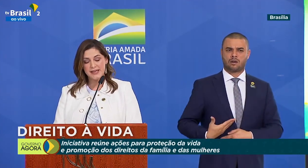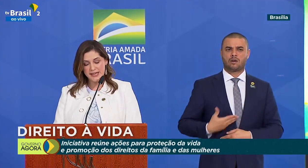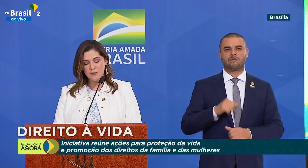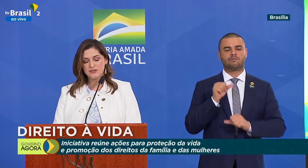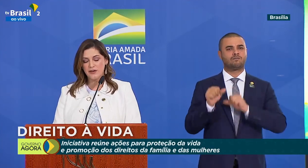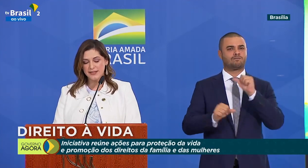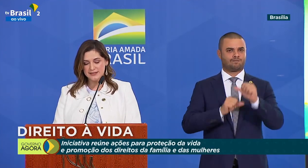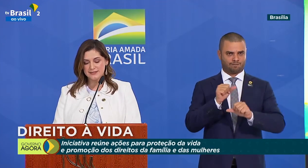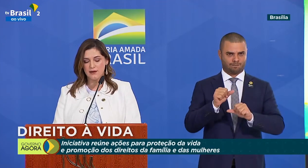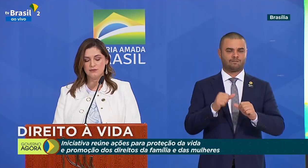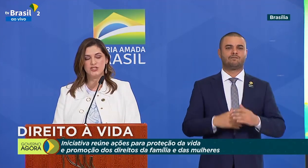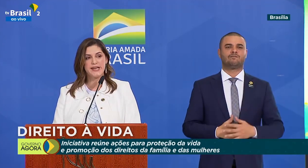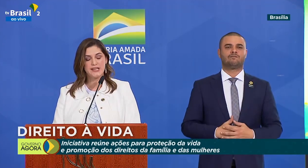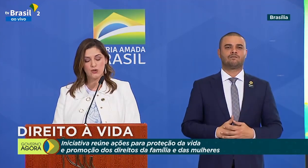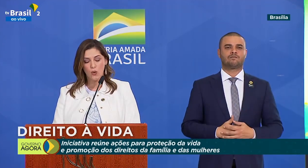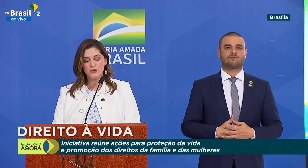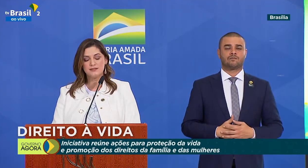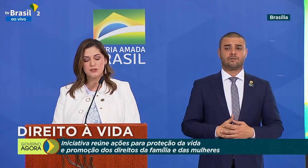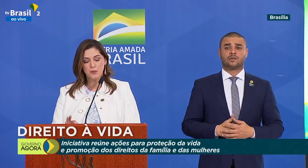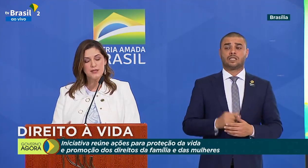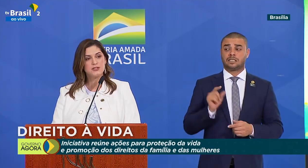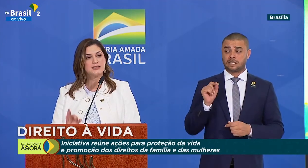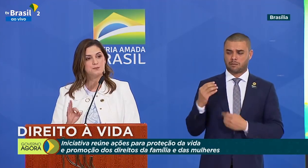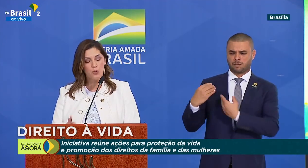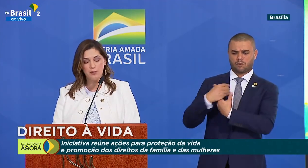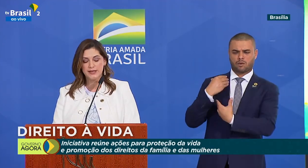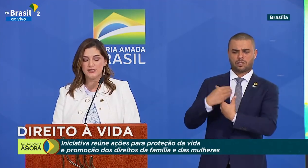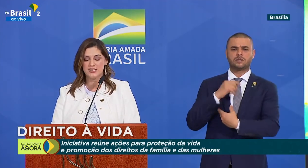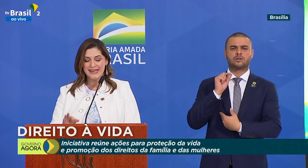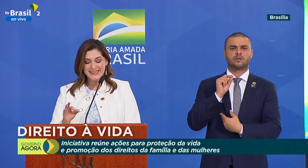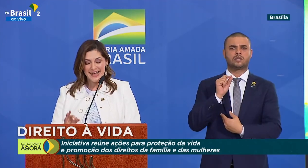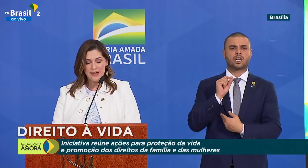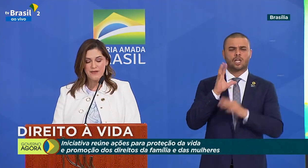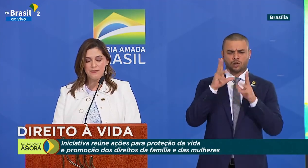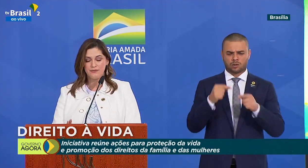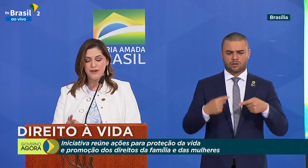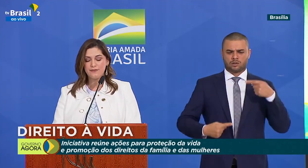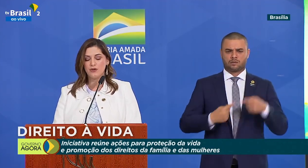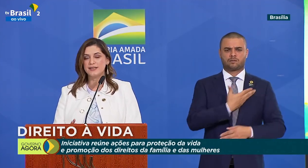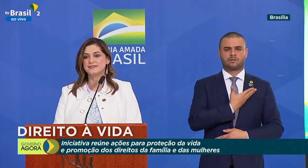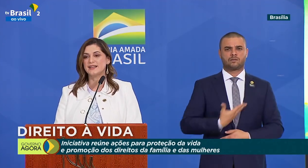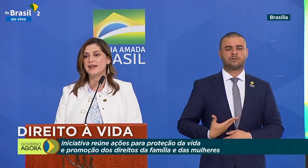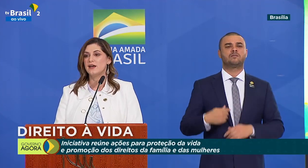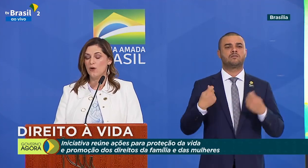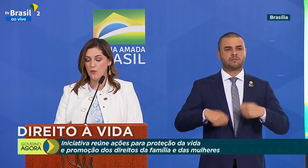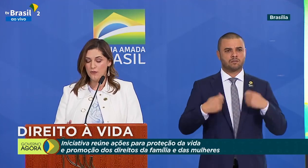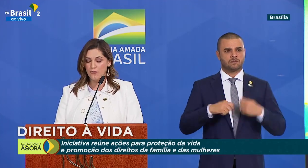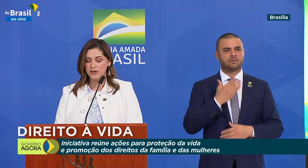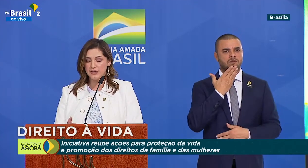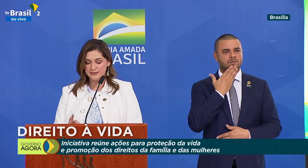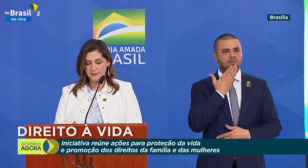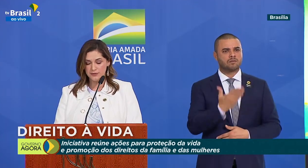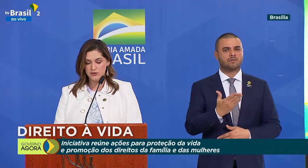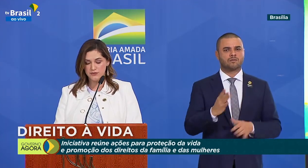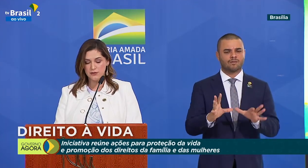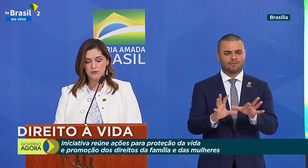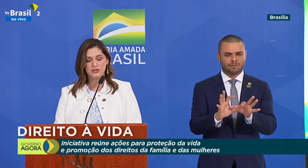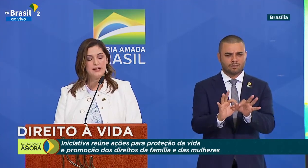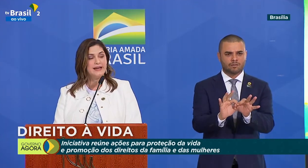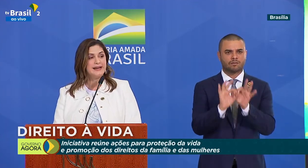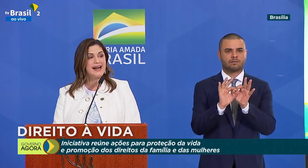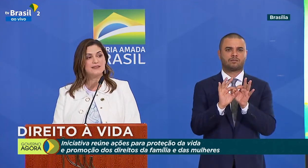e seguimos a orientação de que todas as políticas públicas devem favorecer o fortalecimento